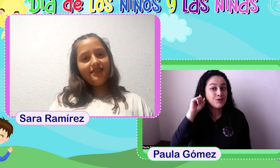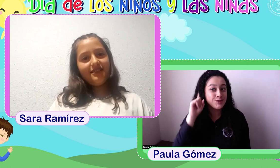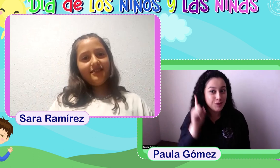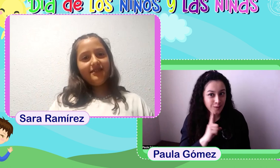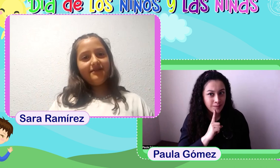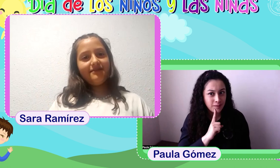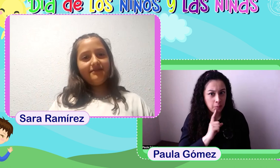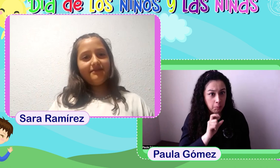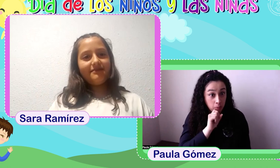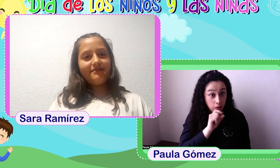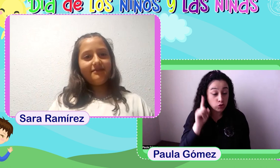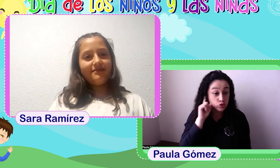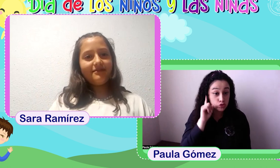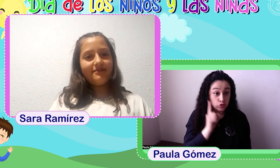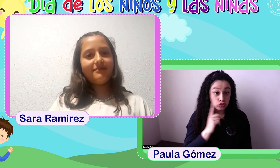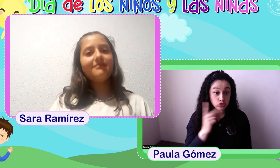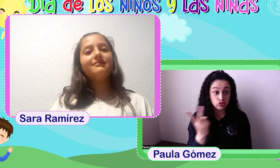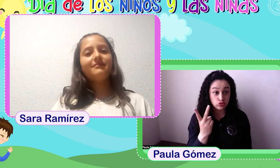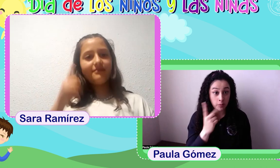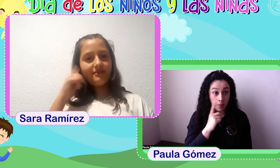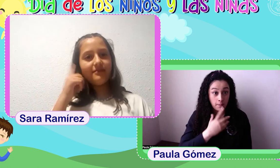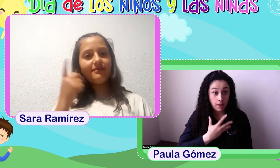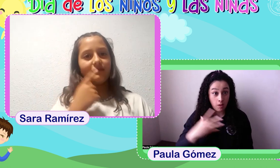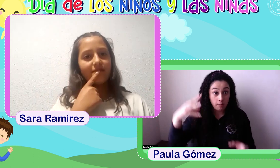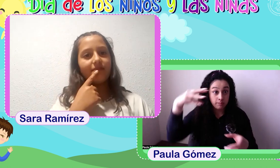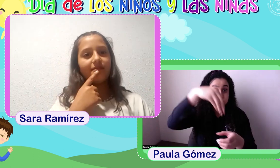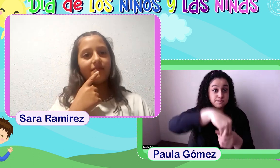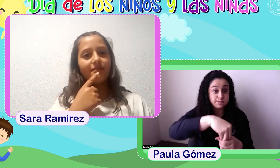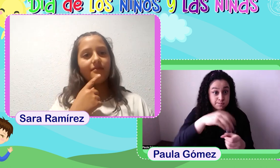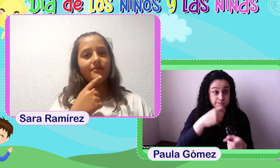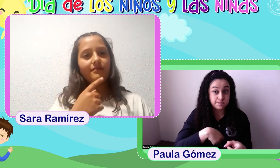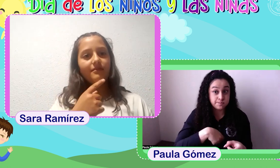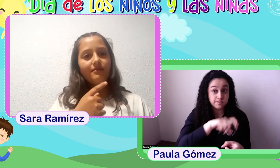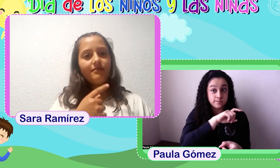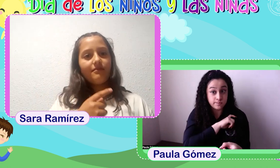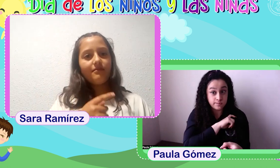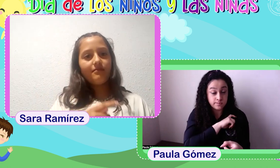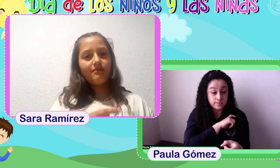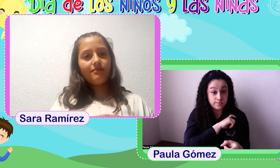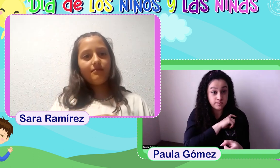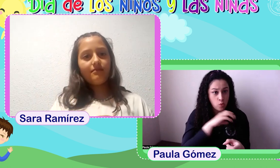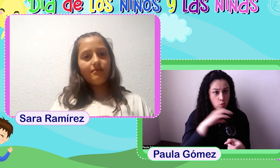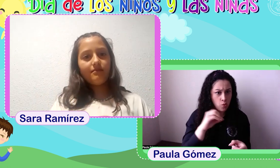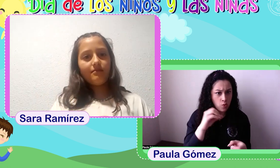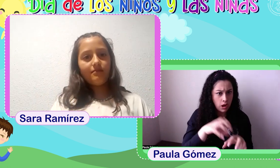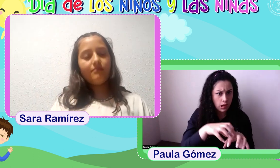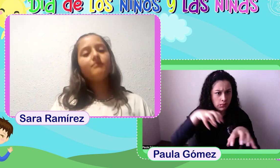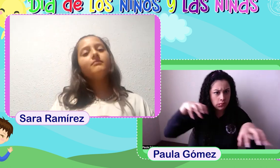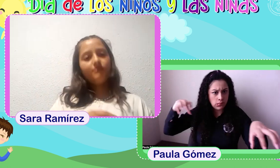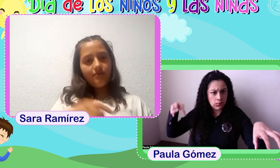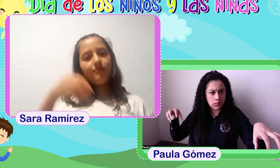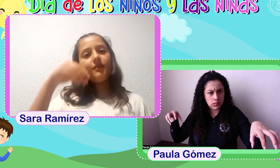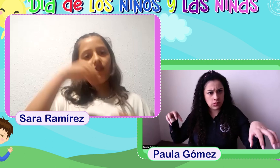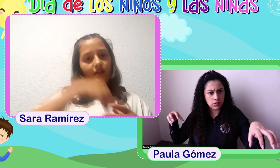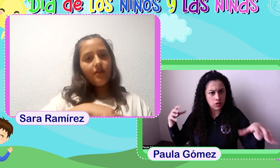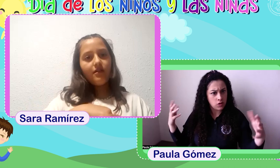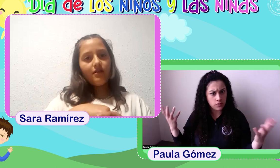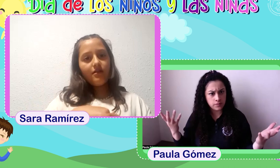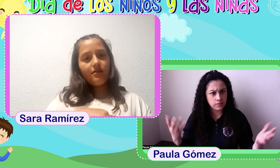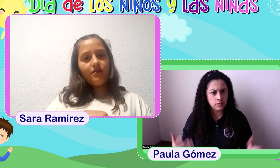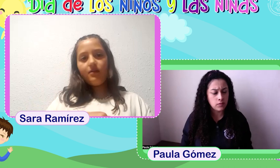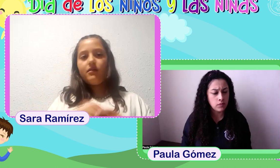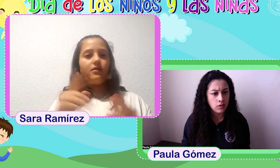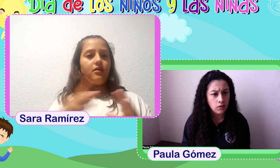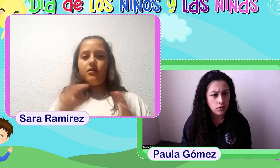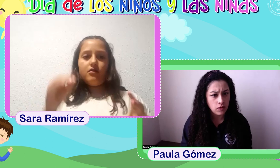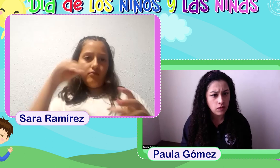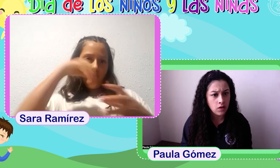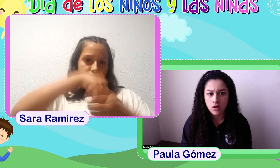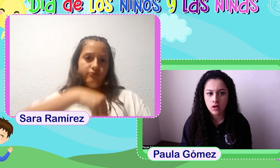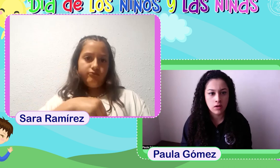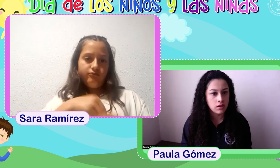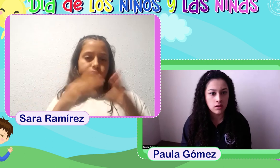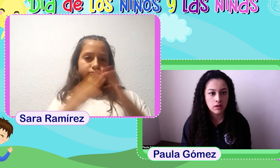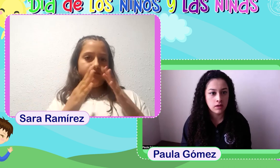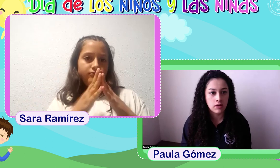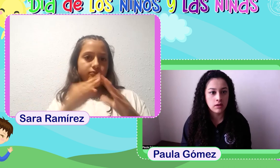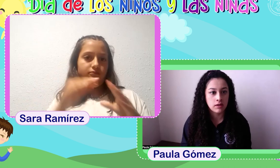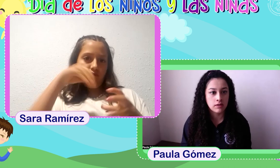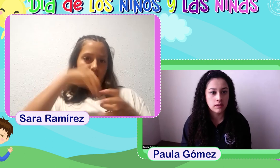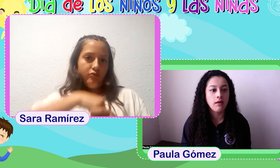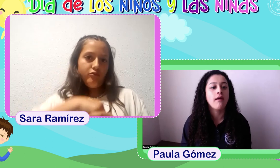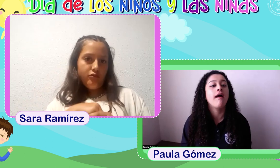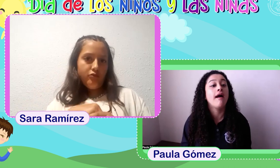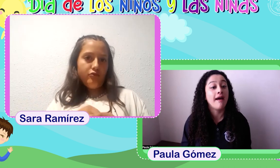Ah, bien. Estudias, enseñas. Tu papá y tu mamá son sordos los dos. ¿Viven allá en España contigo o aparte?